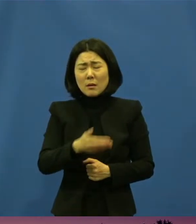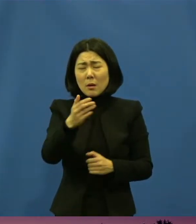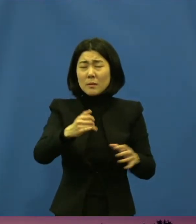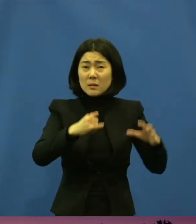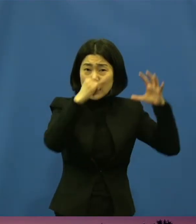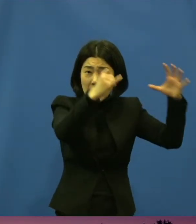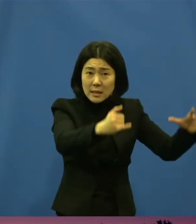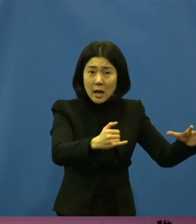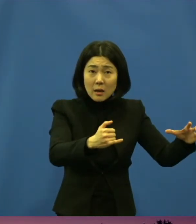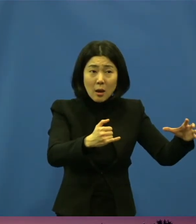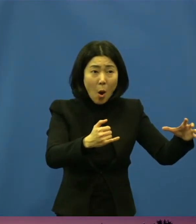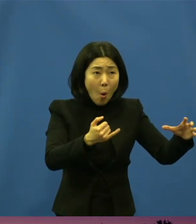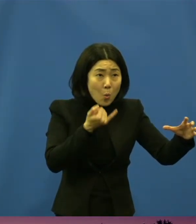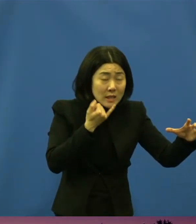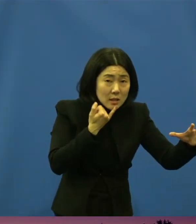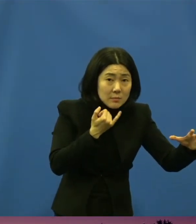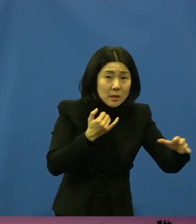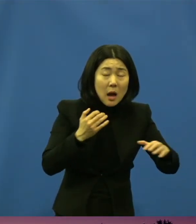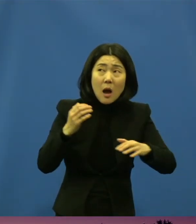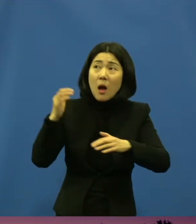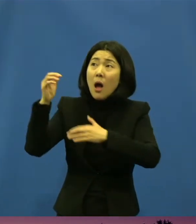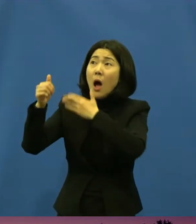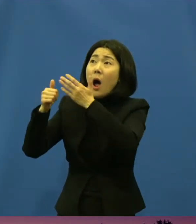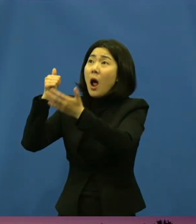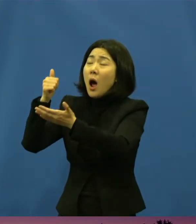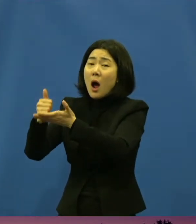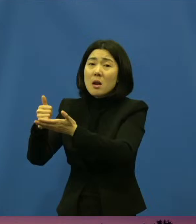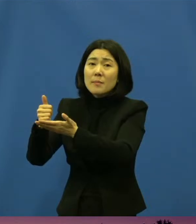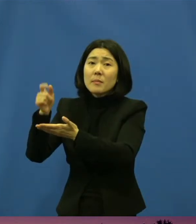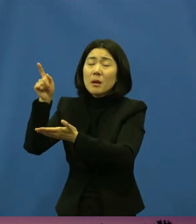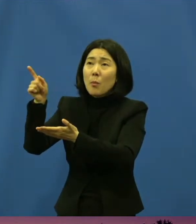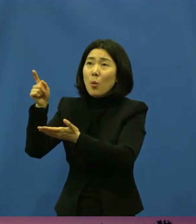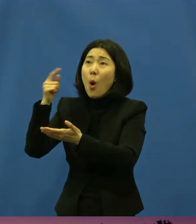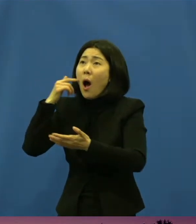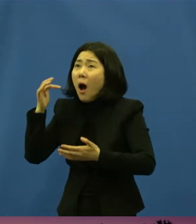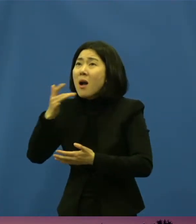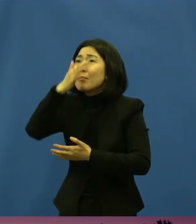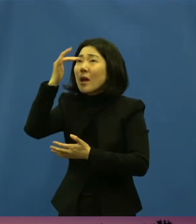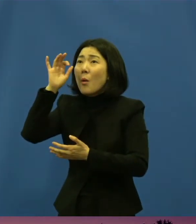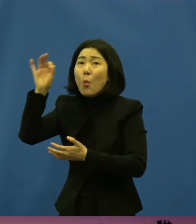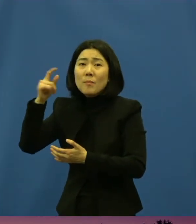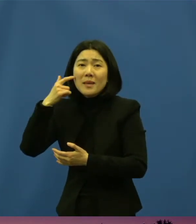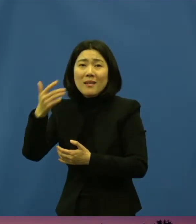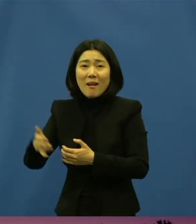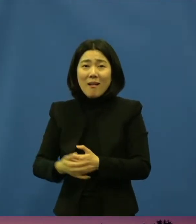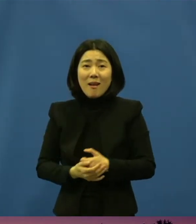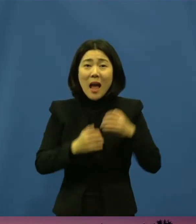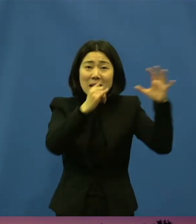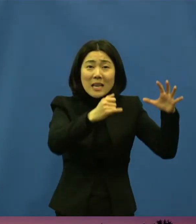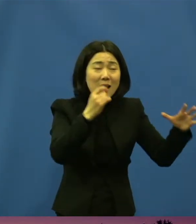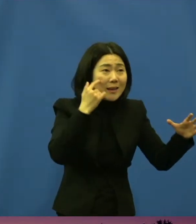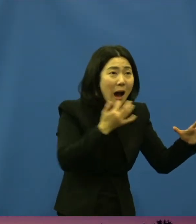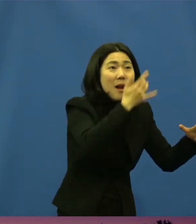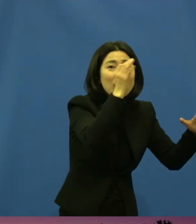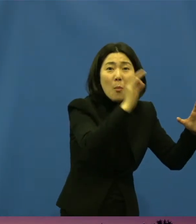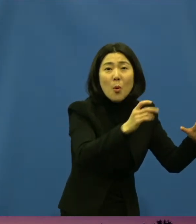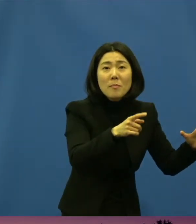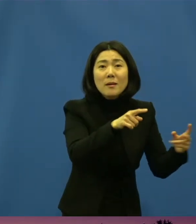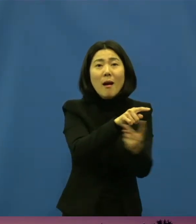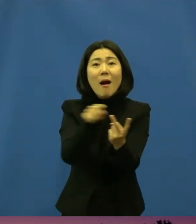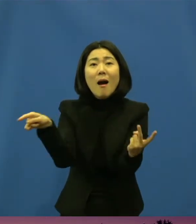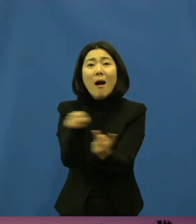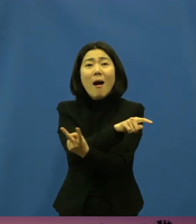여러분, 세상이 매력적으로 보입니까? 만약에 타락한 세상이 매력적으로 보인다면 그곳으로 가게 돼 있을 겁니다. 언젠가는 갈 겁니다.